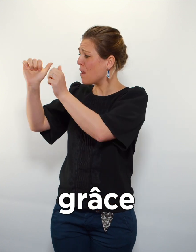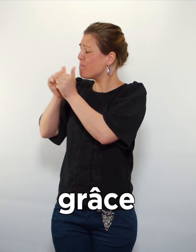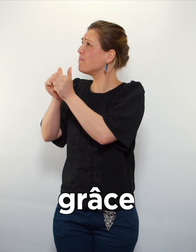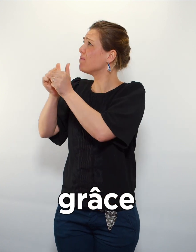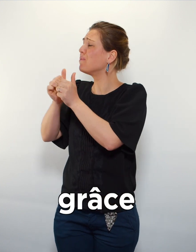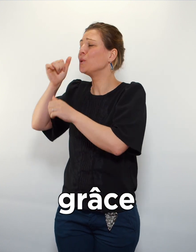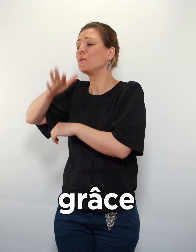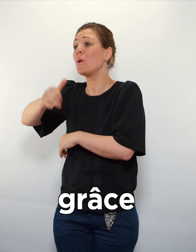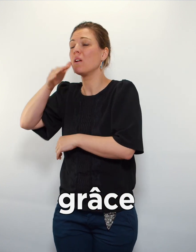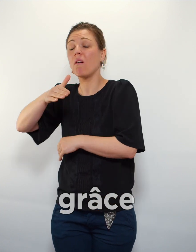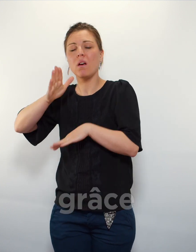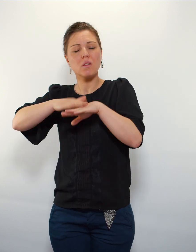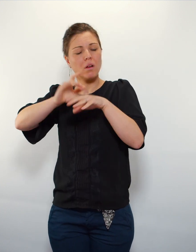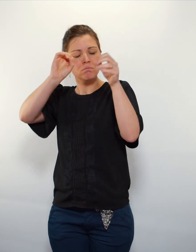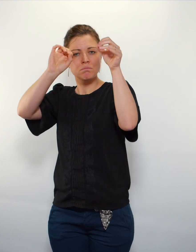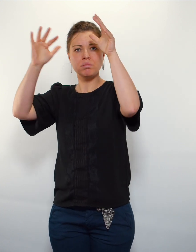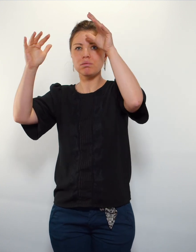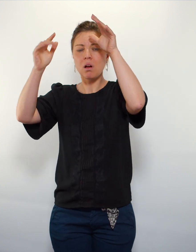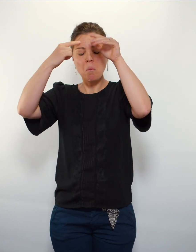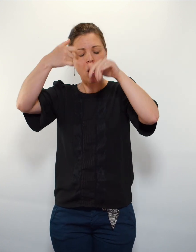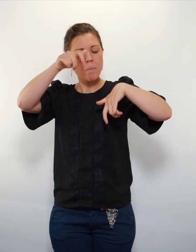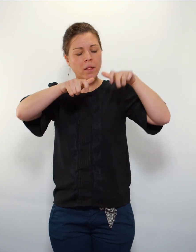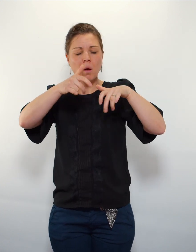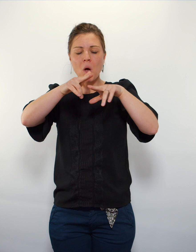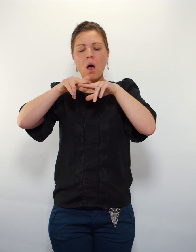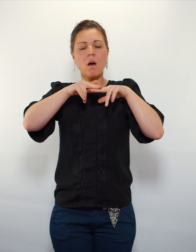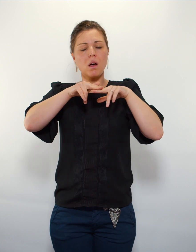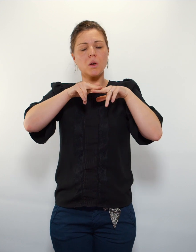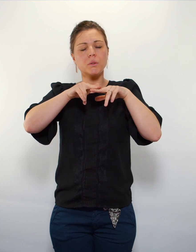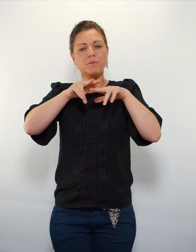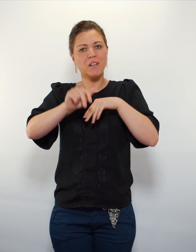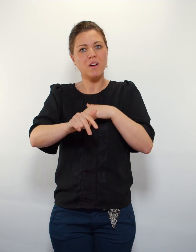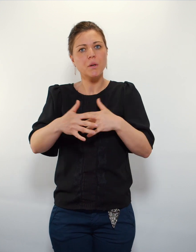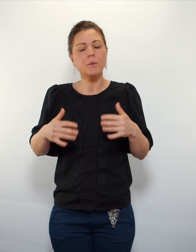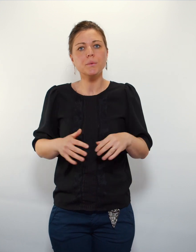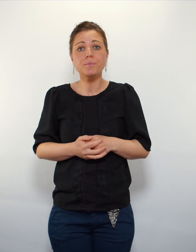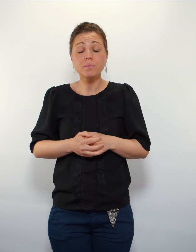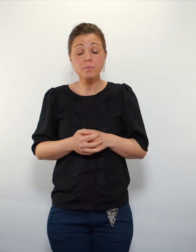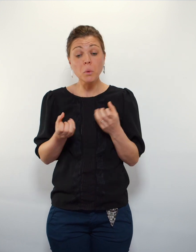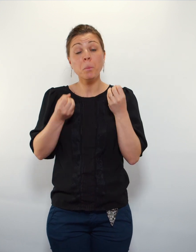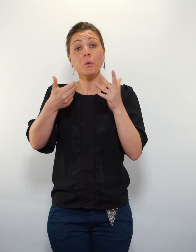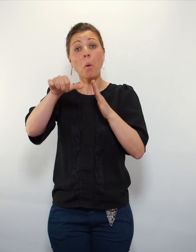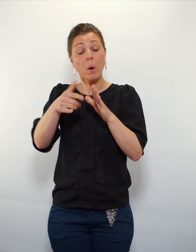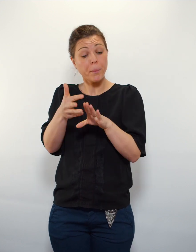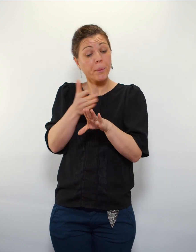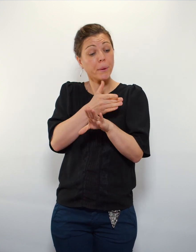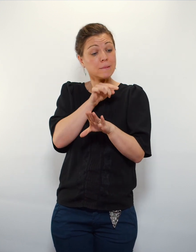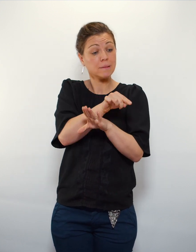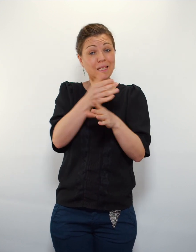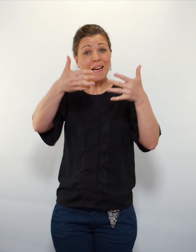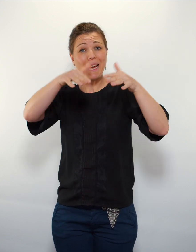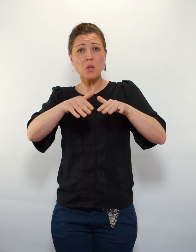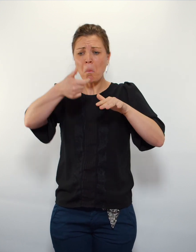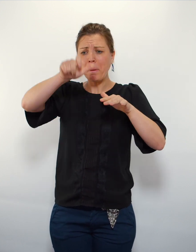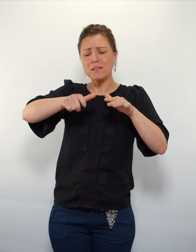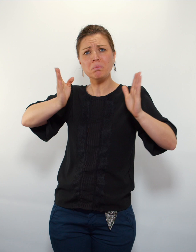mes pensées avec tous ces gens qui se perdaient. Quelques mois auparavant, lors d'une réunion avec le célèbre prédicateur Billy Graham,